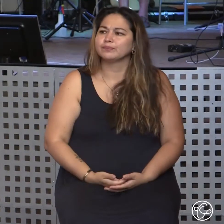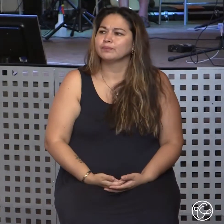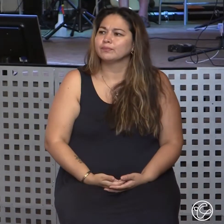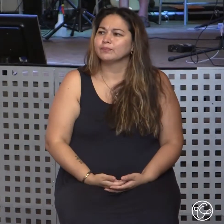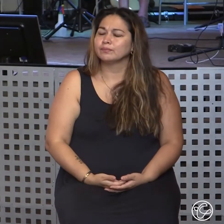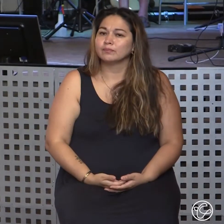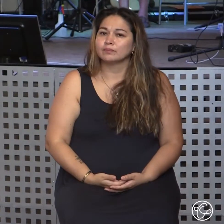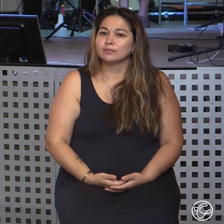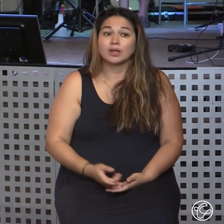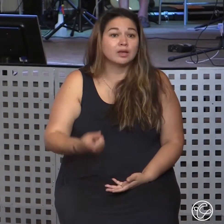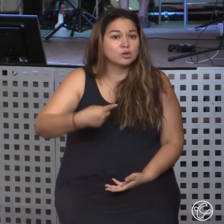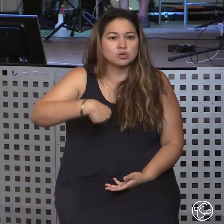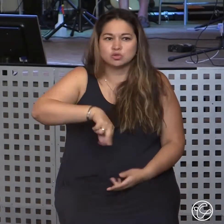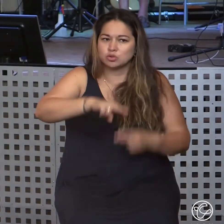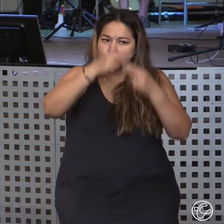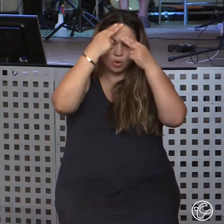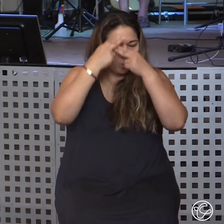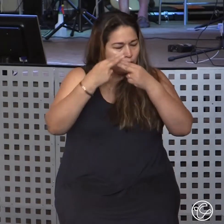que honramos a nuestro Padre.